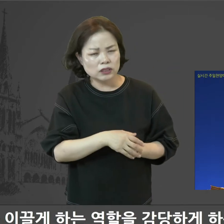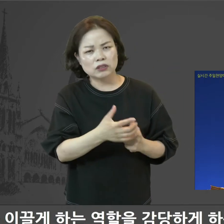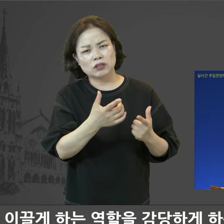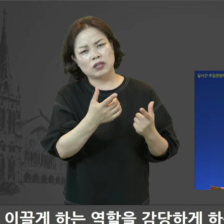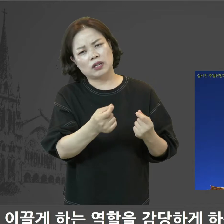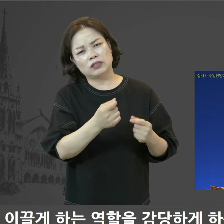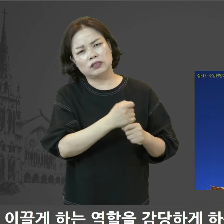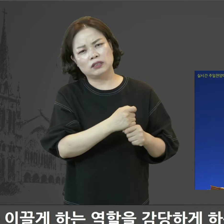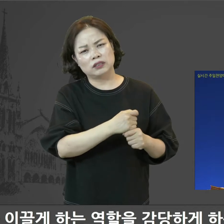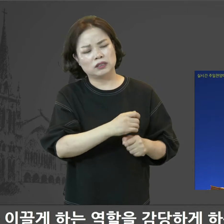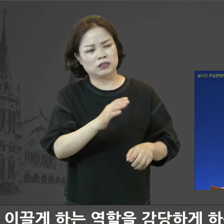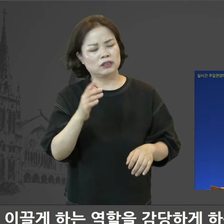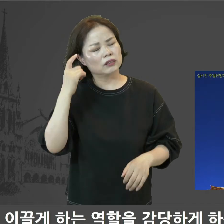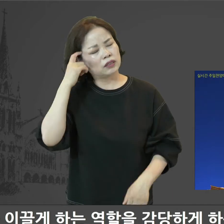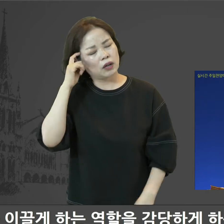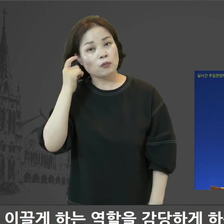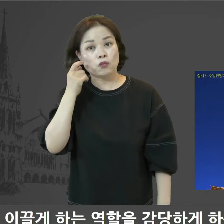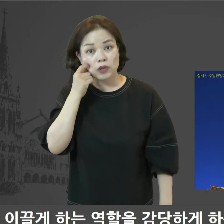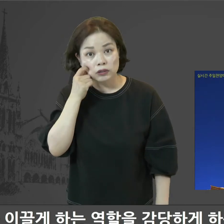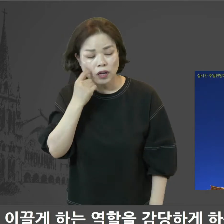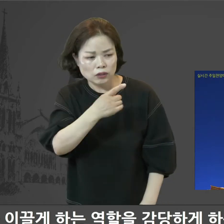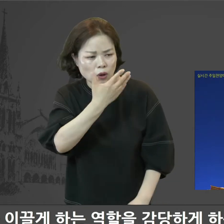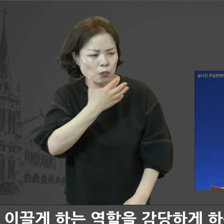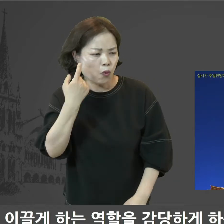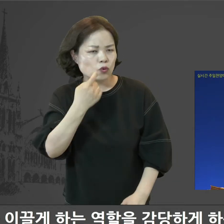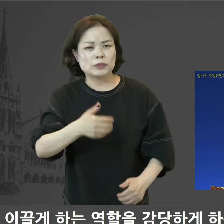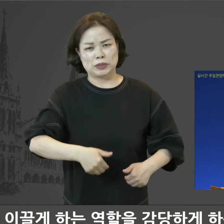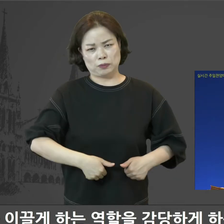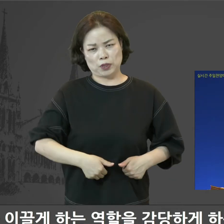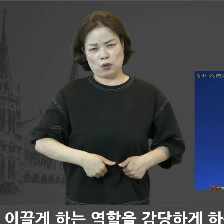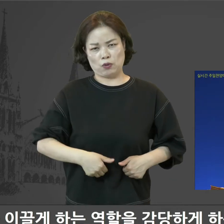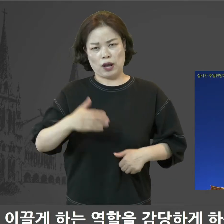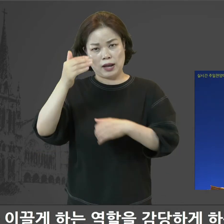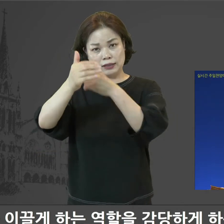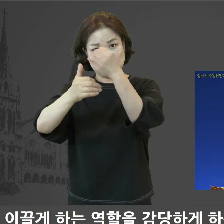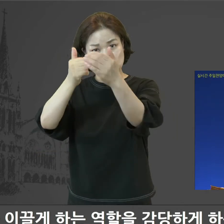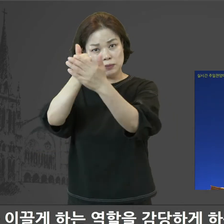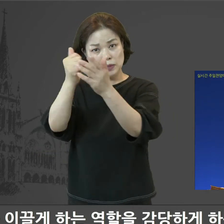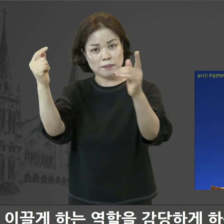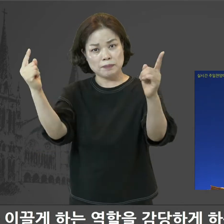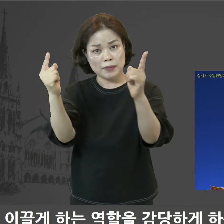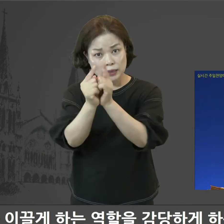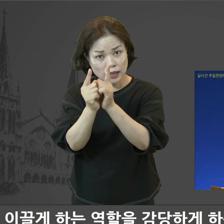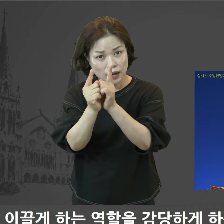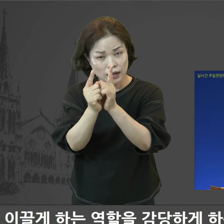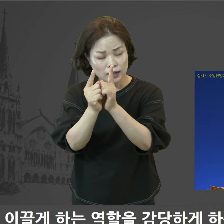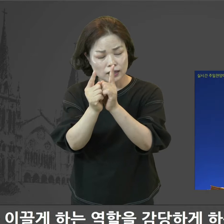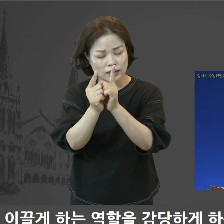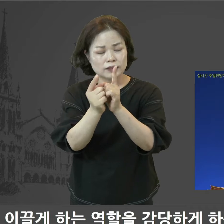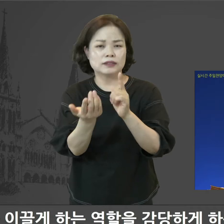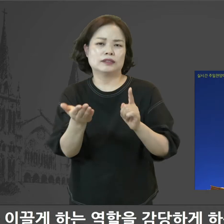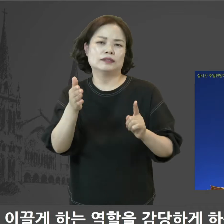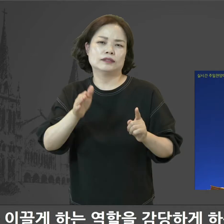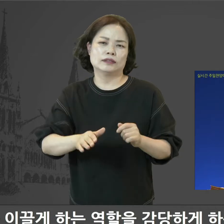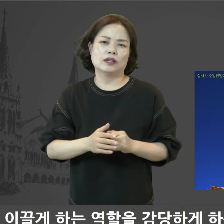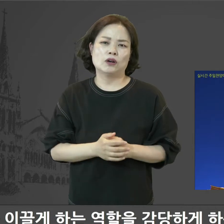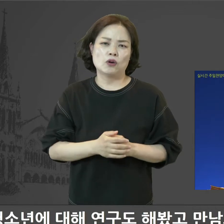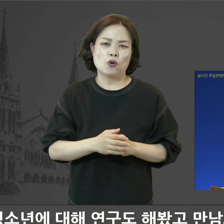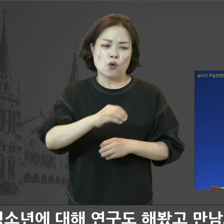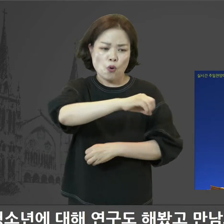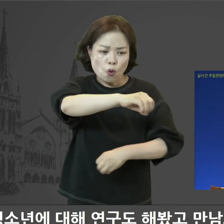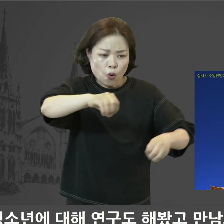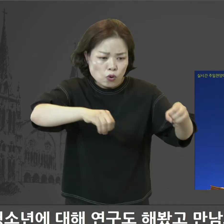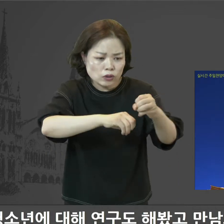이렇게까지 생각하지 못했던 것 같아요. 오히려 그들에게 복음이 필요하고 하나님을 만났으면 좋겠다라는 생각까지 했었는데